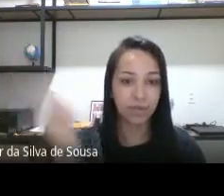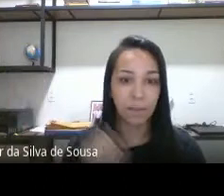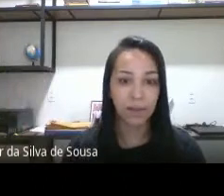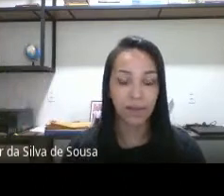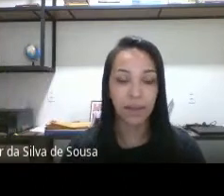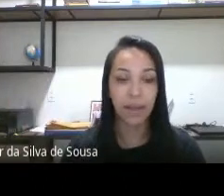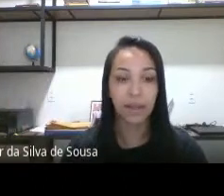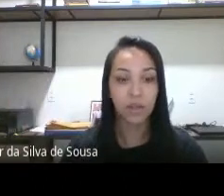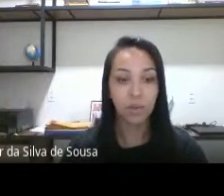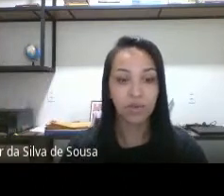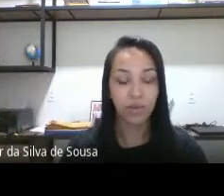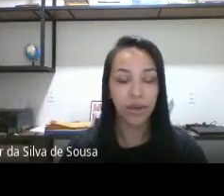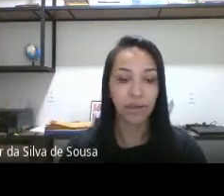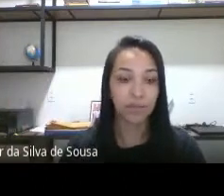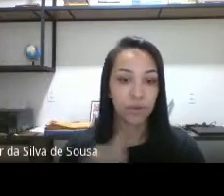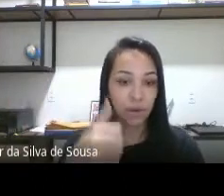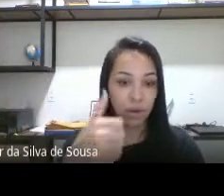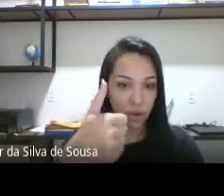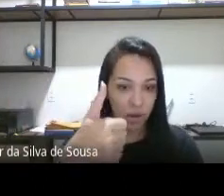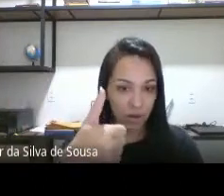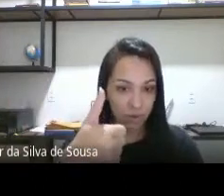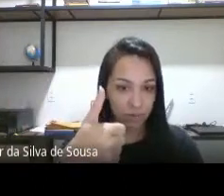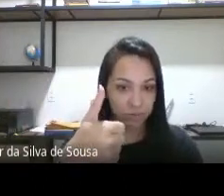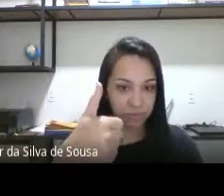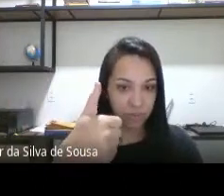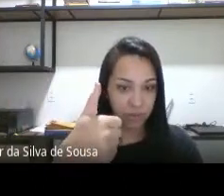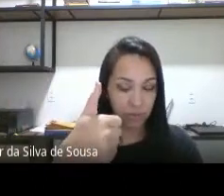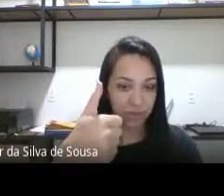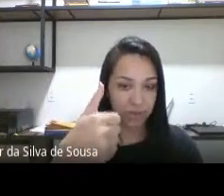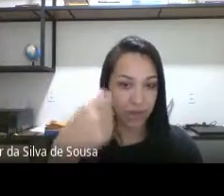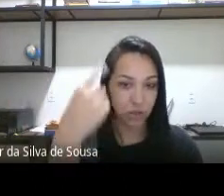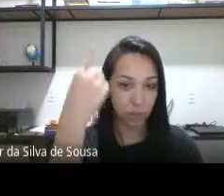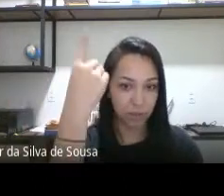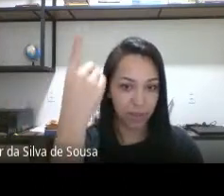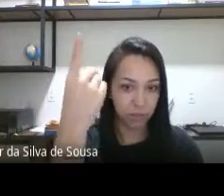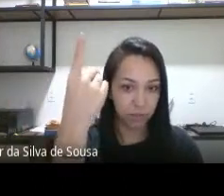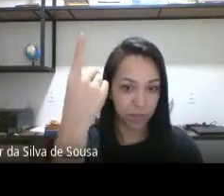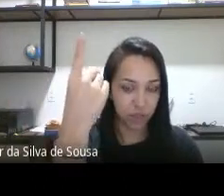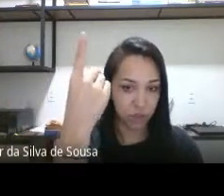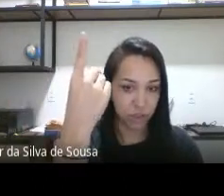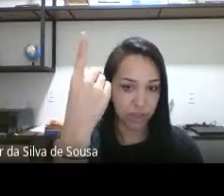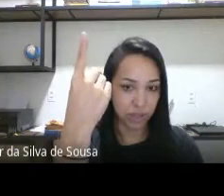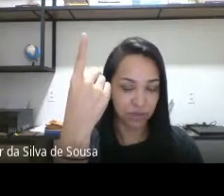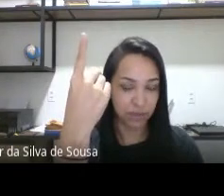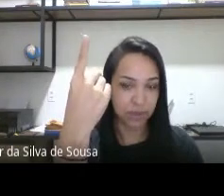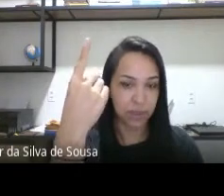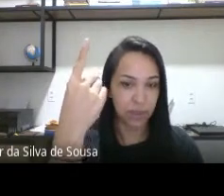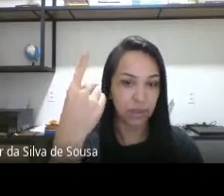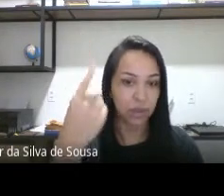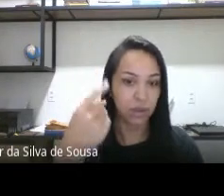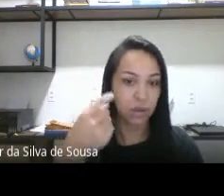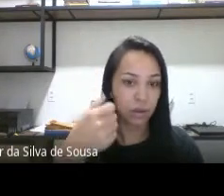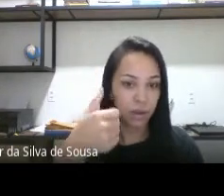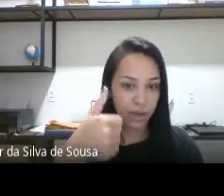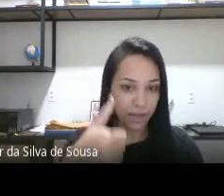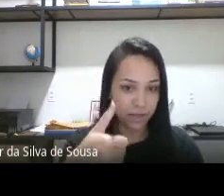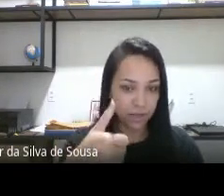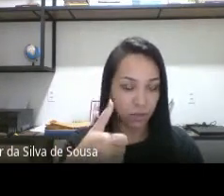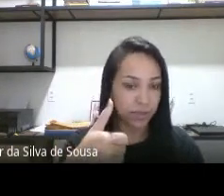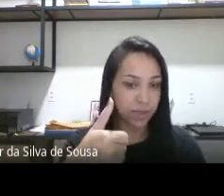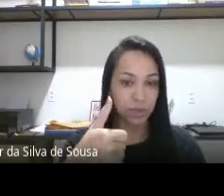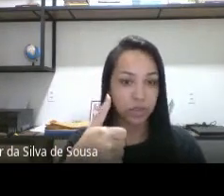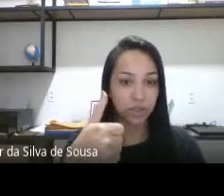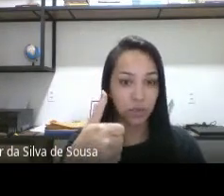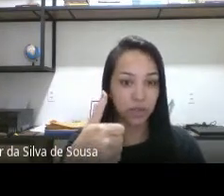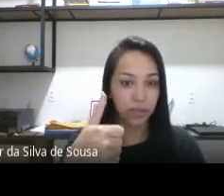vocês vão aprender lá no infográfico. Olha como é diferente. Ó, o primeiro que indica quantidade eu faço assim. Esse não,